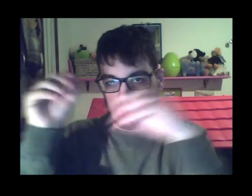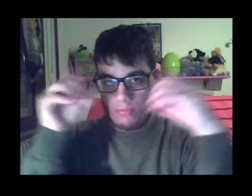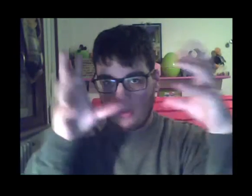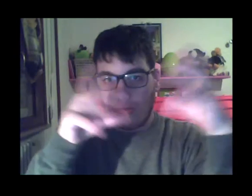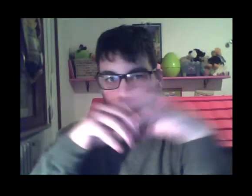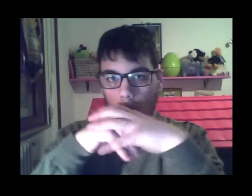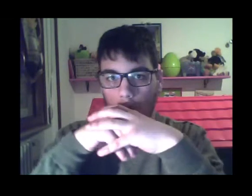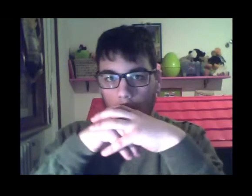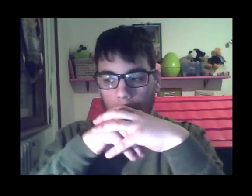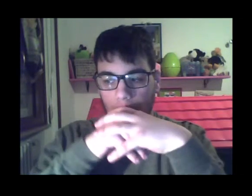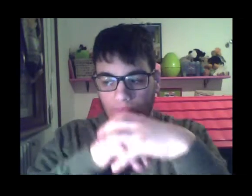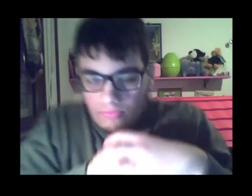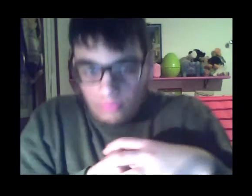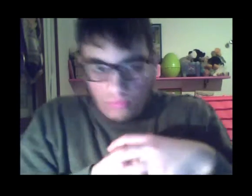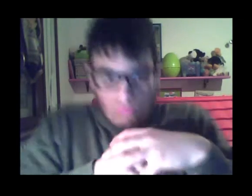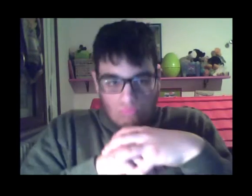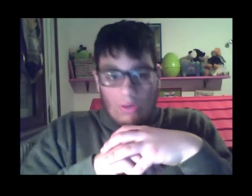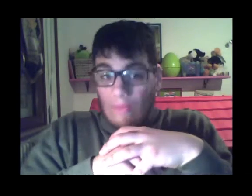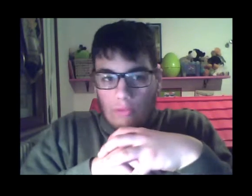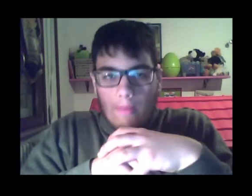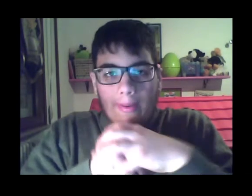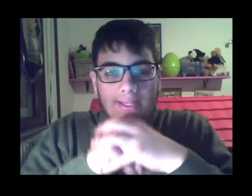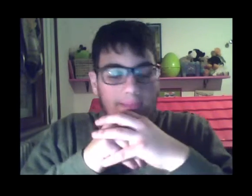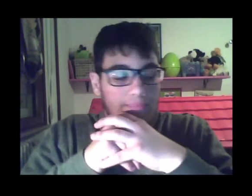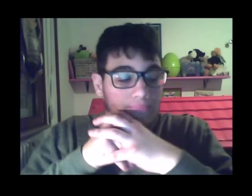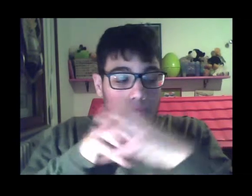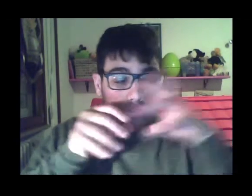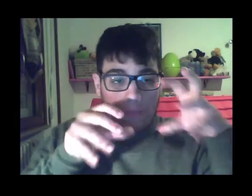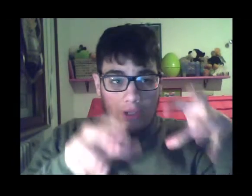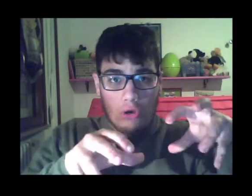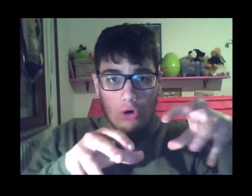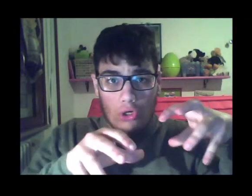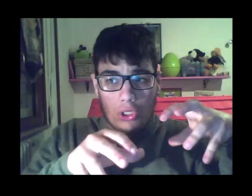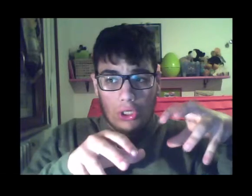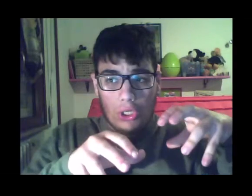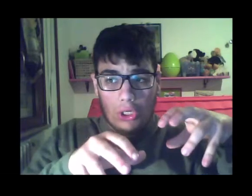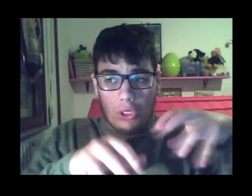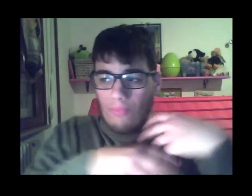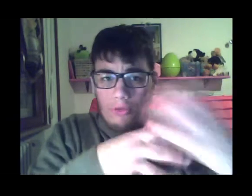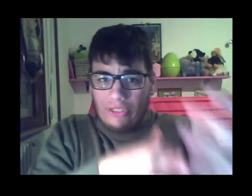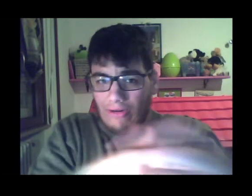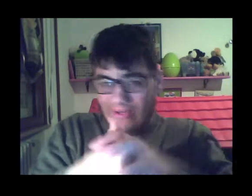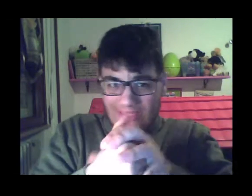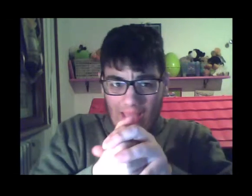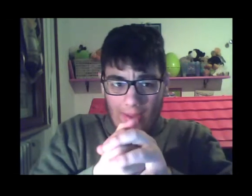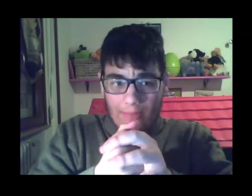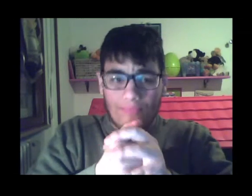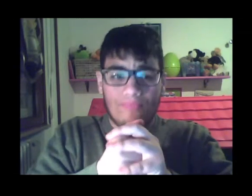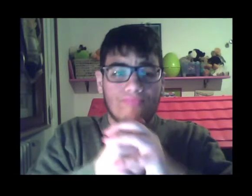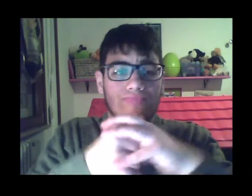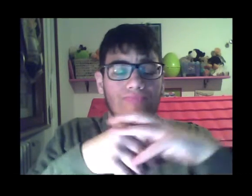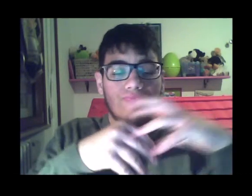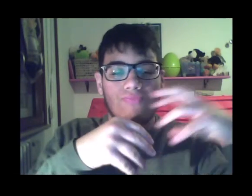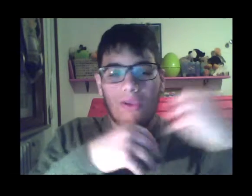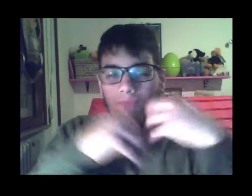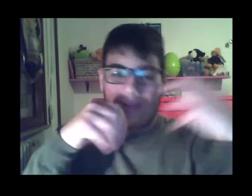piccolo progettino insieme. Quindi,